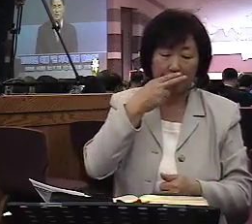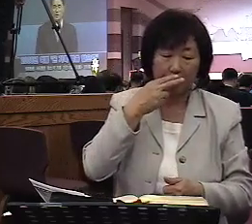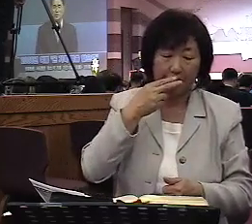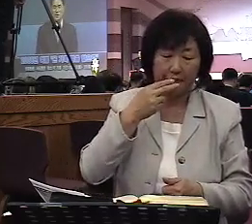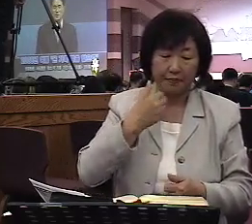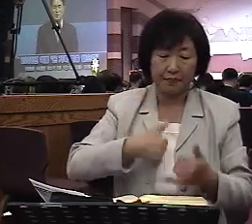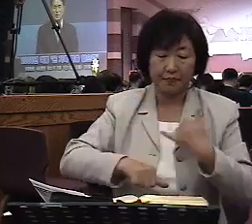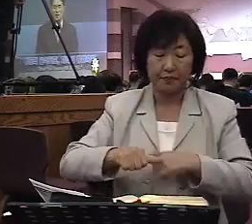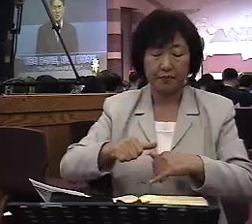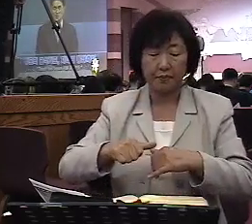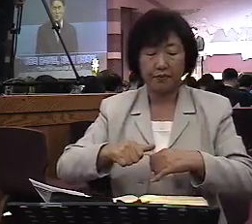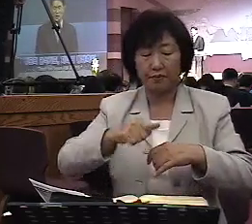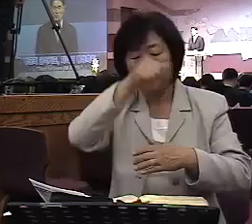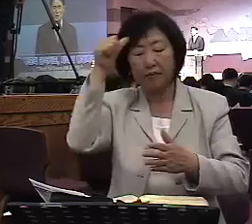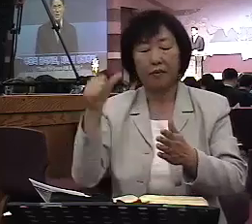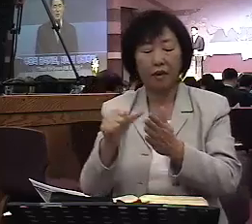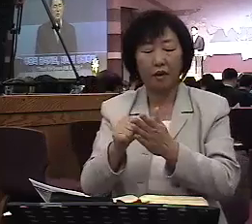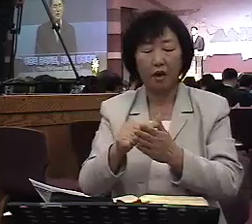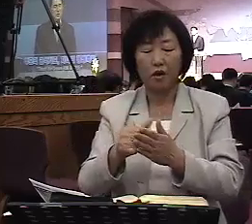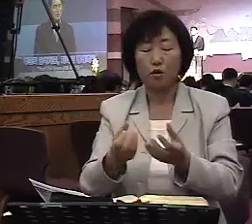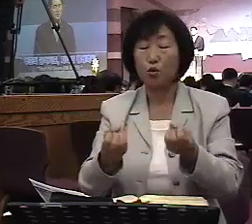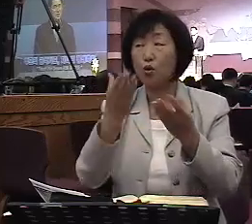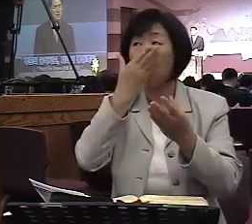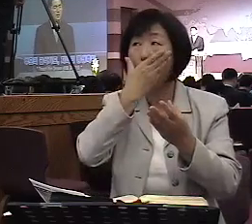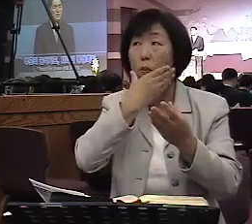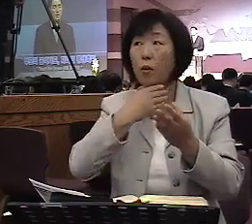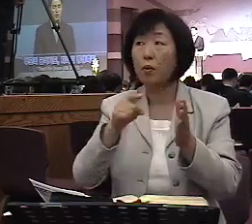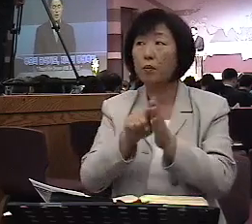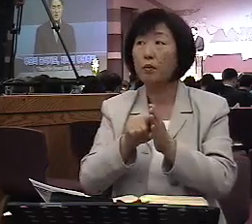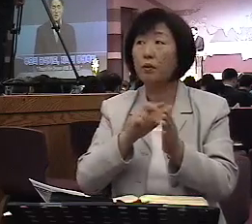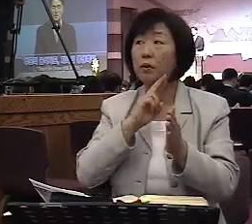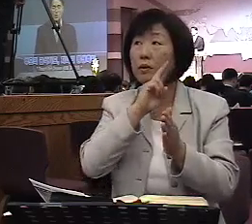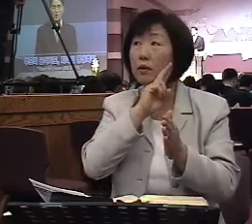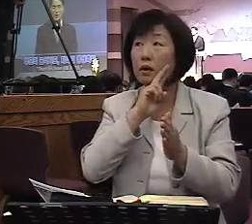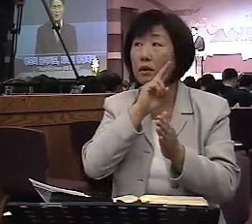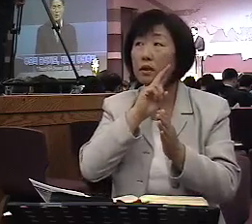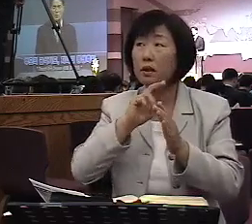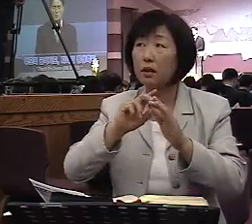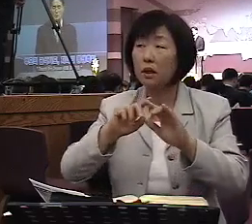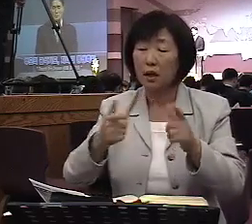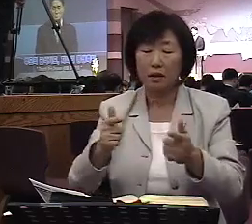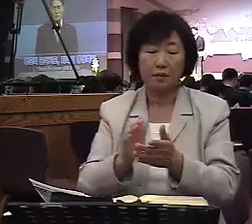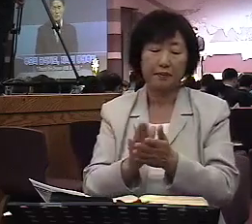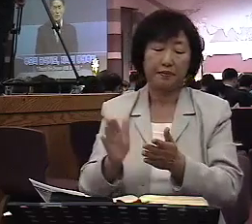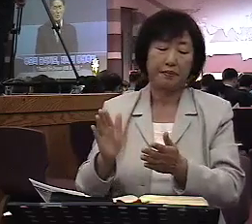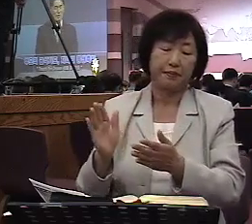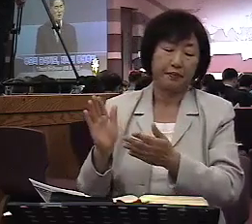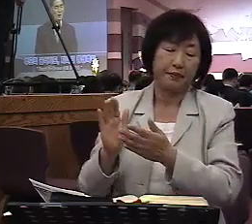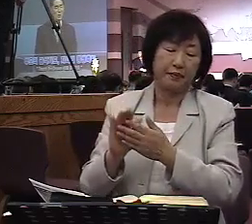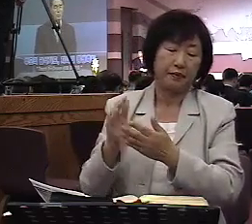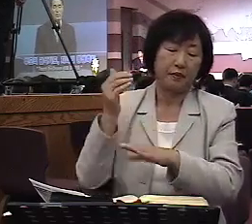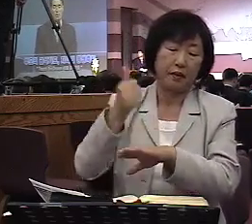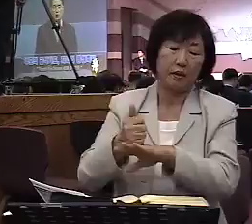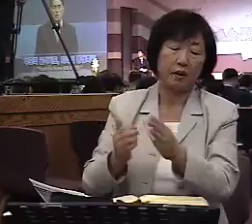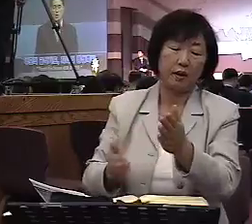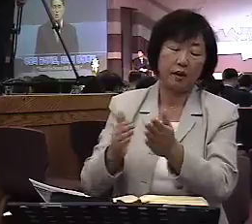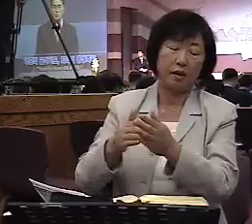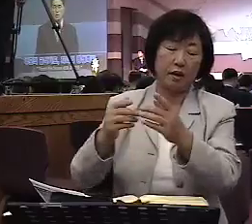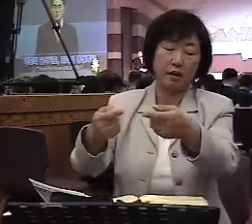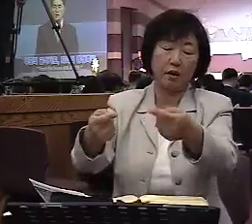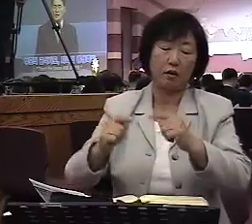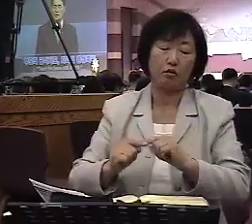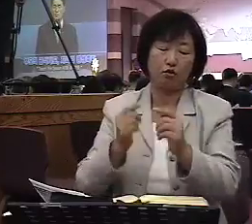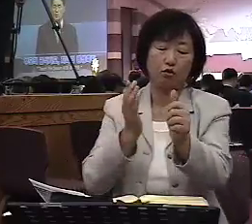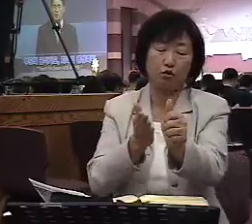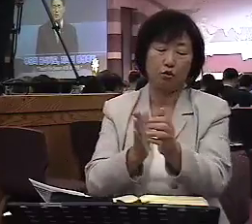축복 믿어 의심치 않습니다. 계속해서 금식 기도가 진행되고 있는데요. 끝까지 참여해 주시고